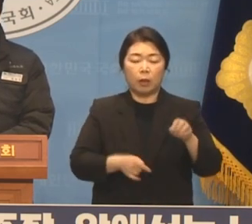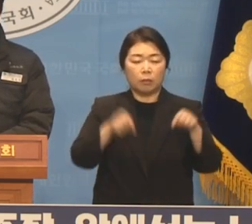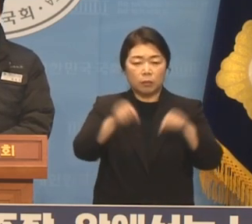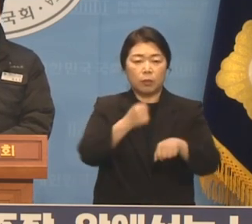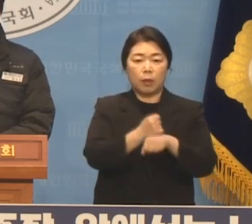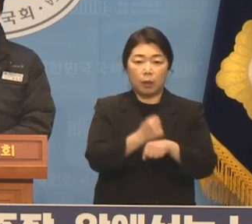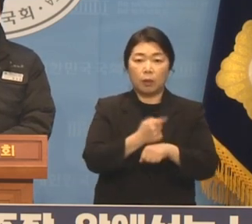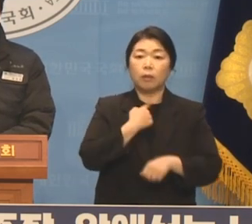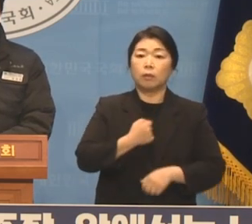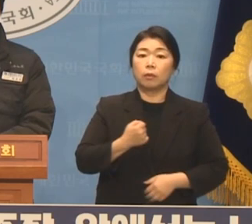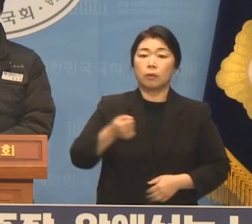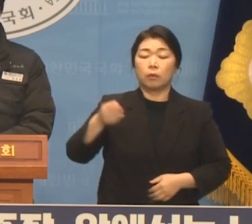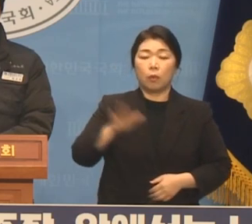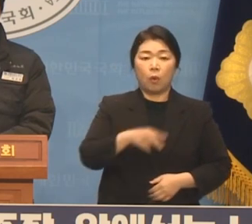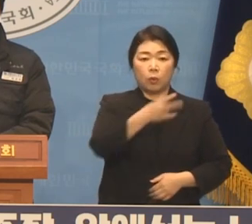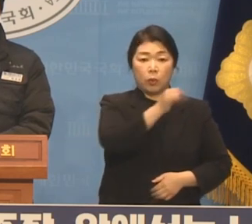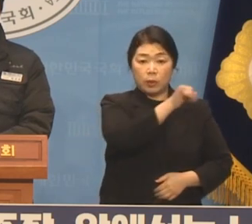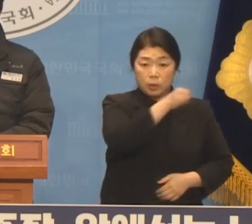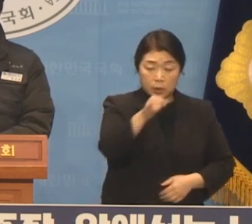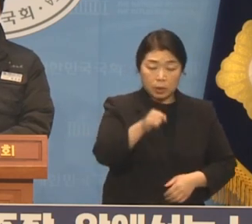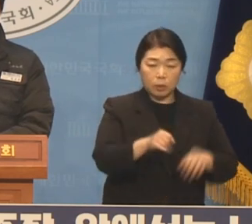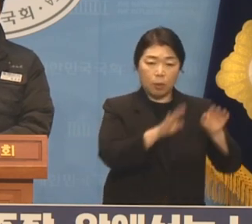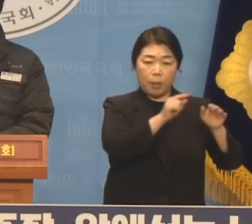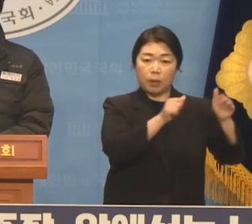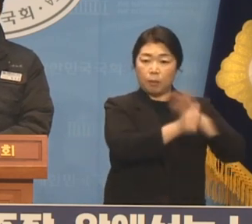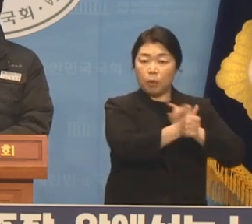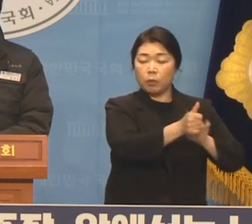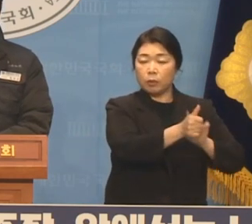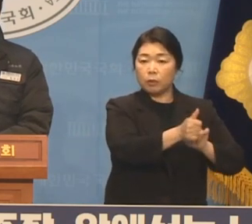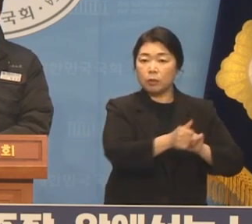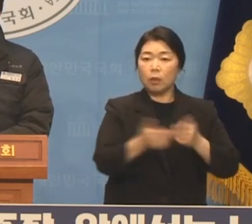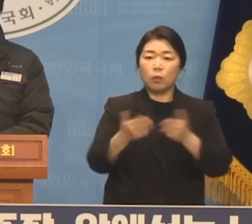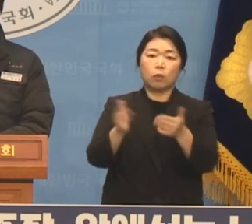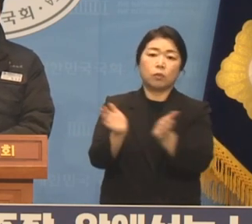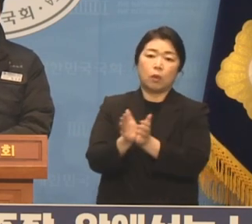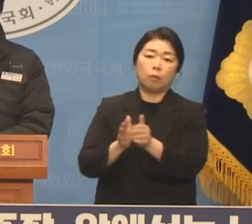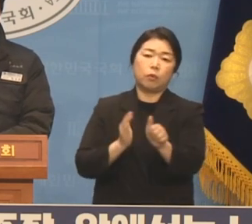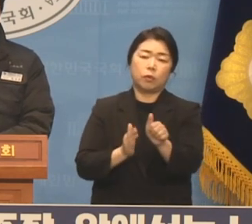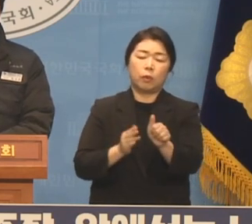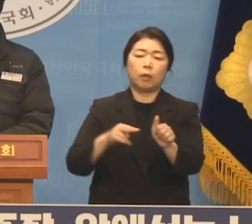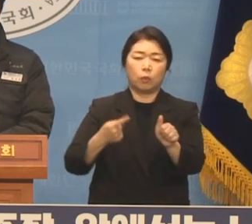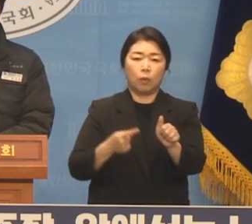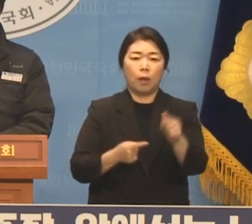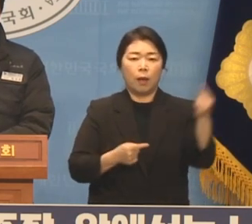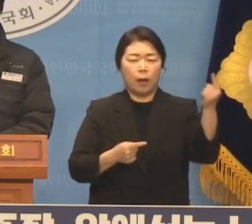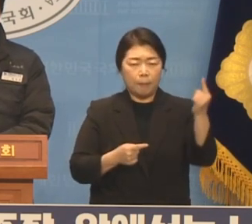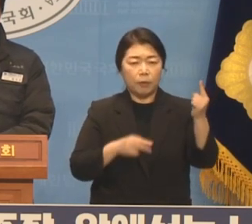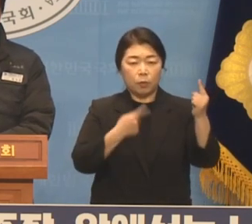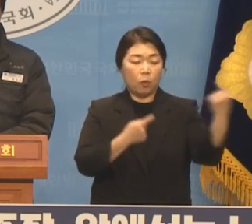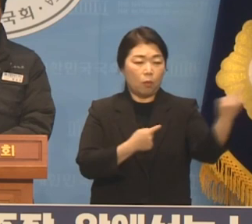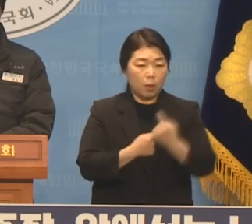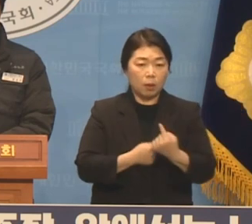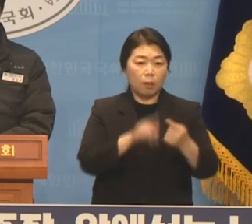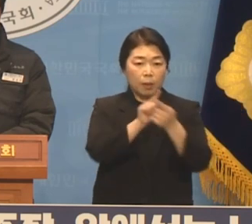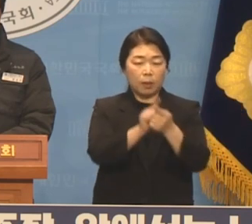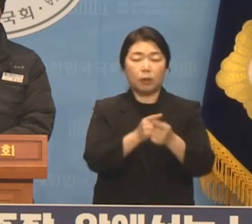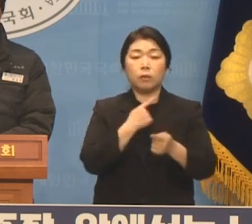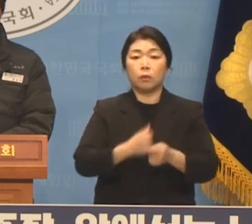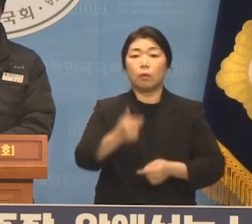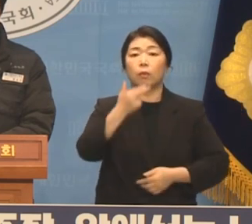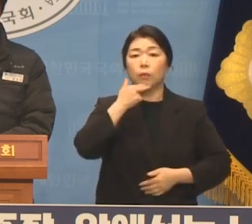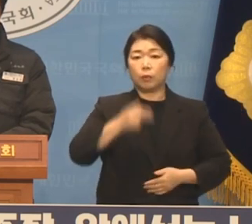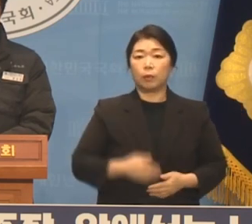있고 도이치아우토 배현석 대표는 노동조합 요청에도 단 한 번 교섭자리에 나오지